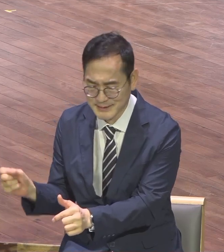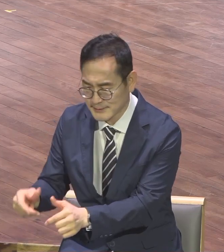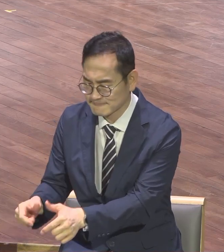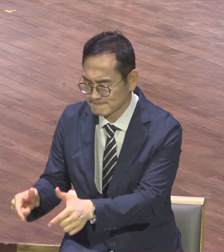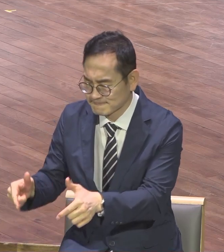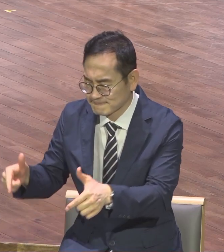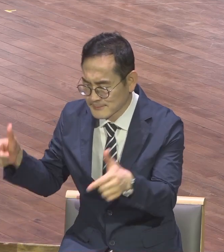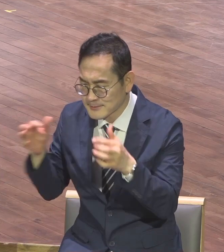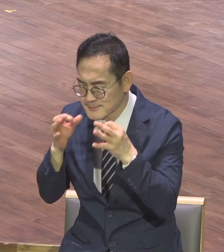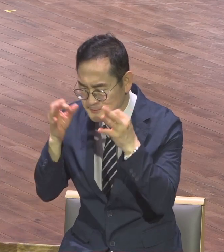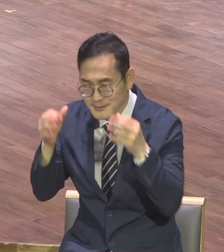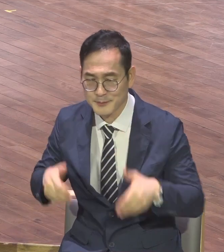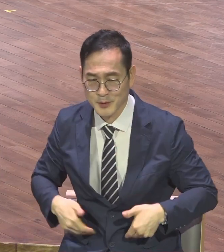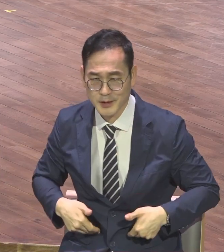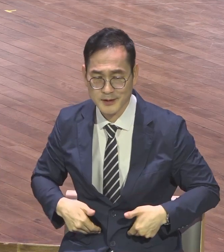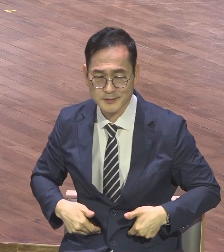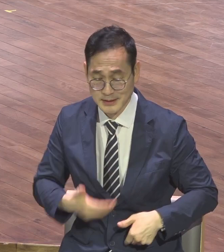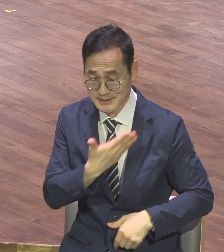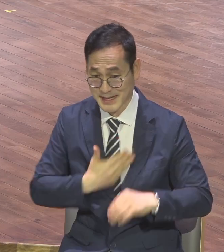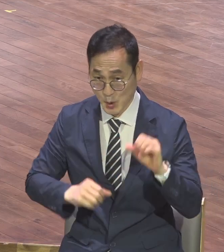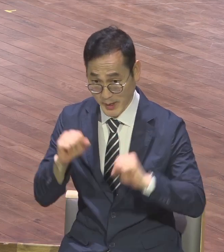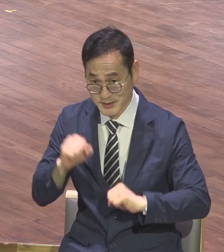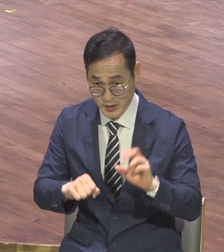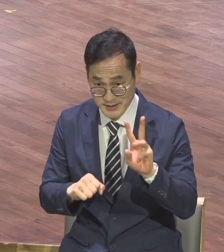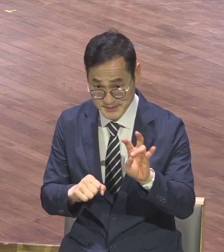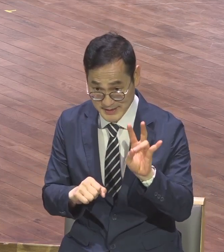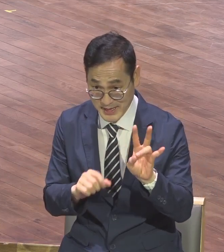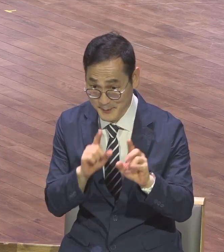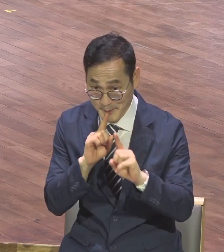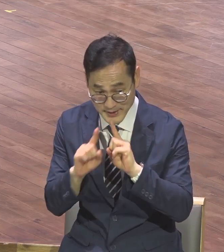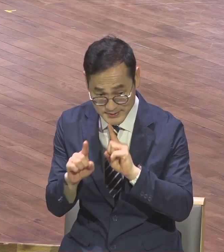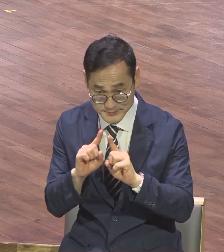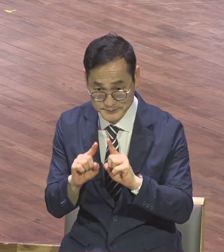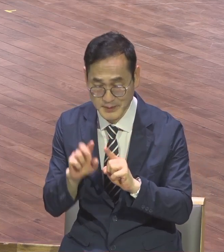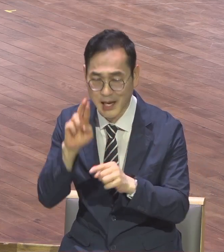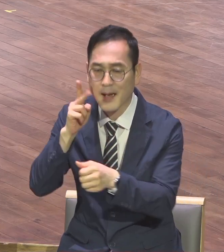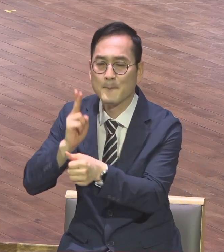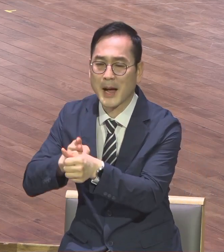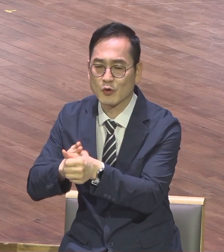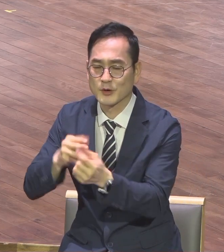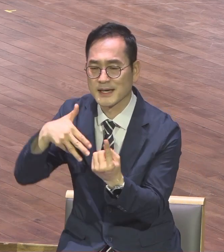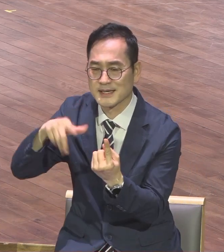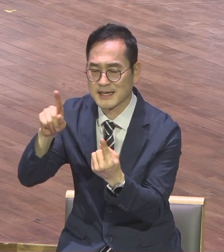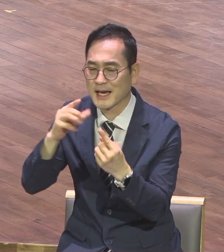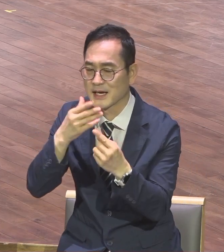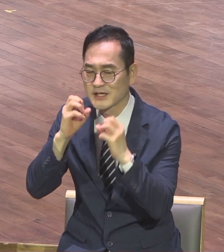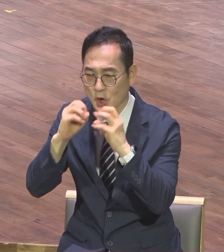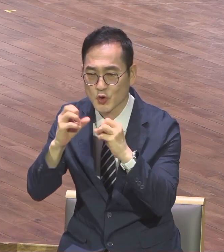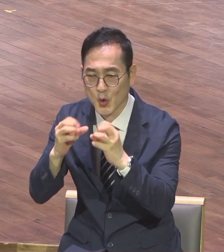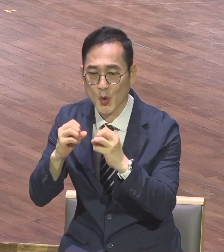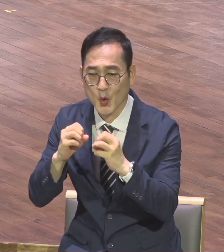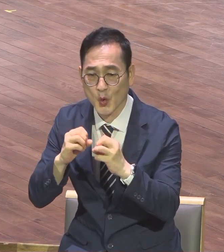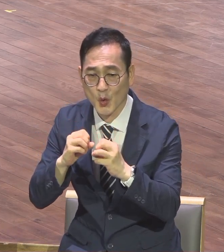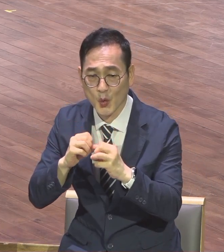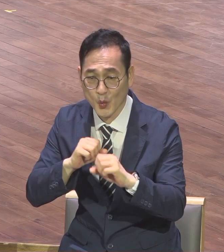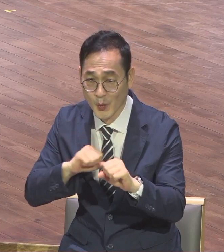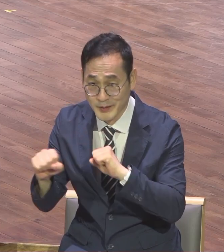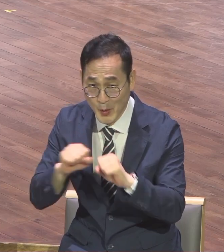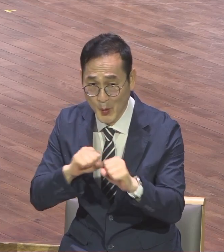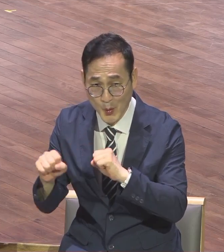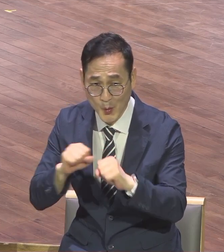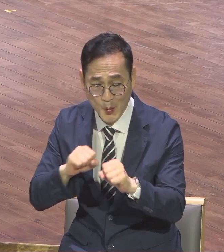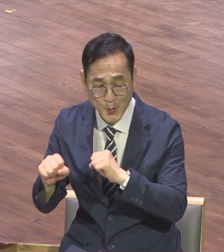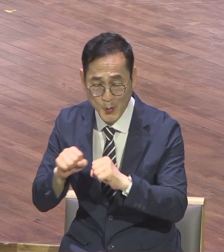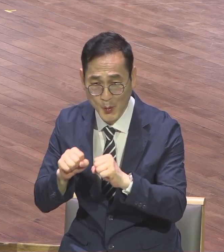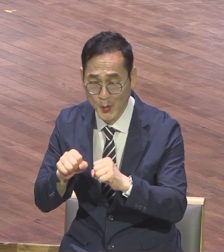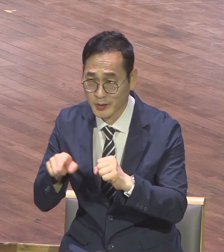우리가 살펴볼 이 사도행전 14장 말씀은 사도 바울이 1차 선교 사역이 이제 마지막